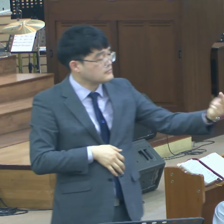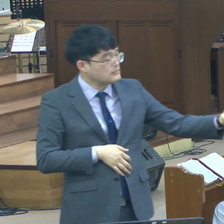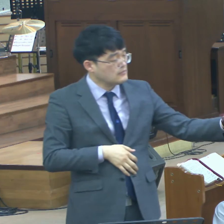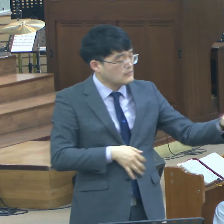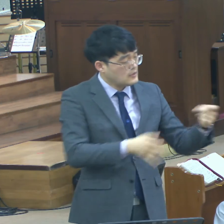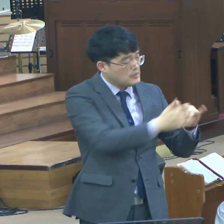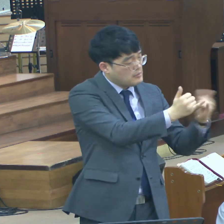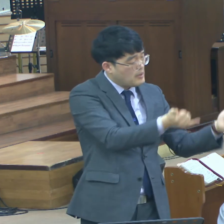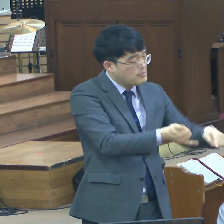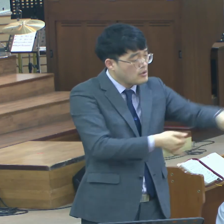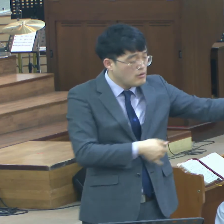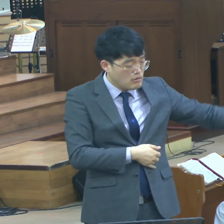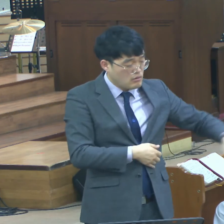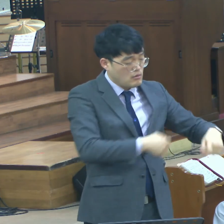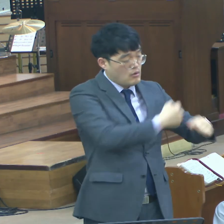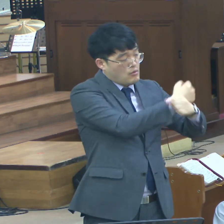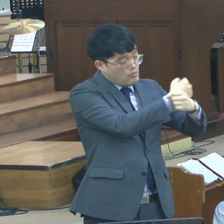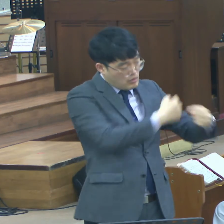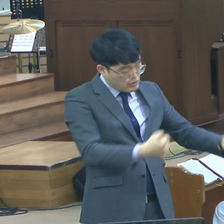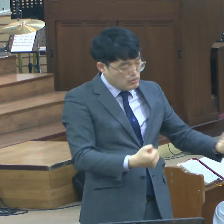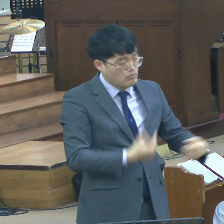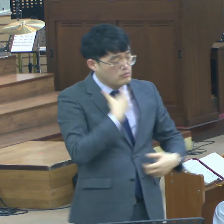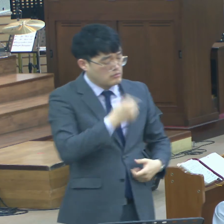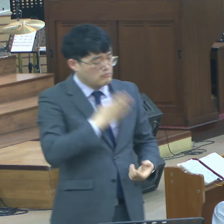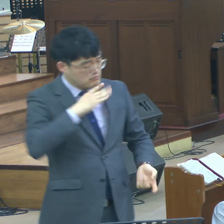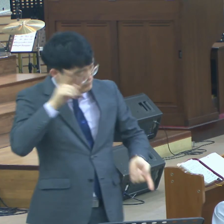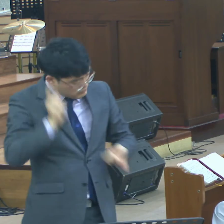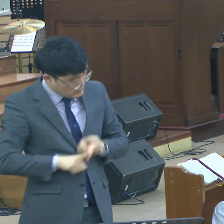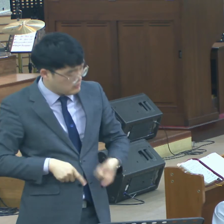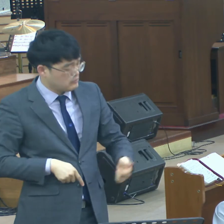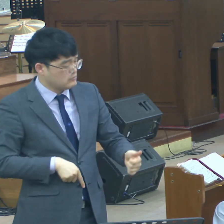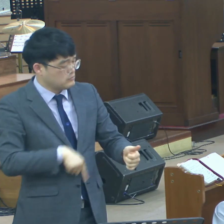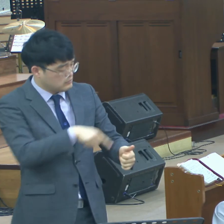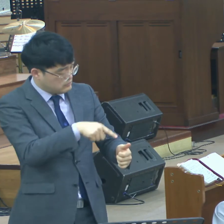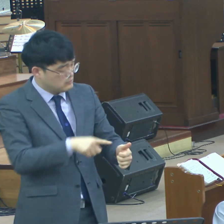어찌 합당하지 아니하냐. 그걸 누가 썼냐면 요나가 쓴 거예요.